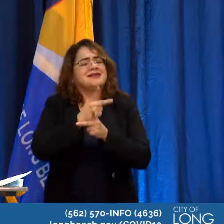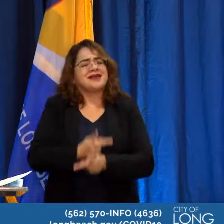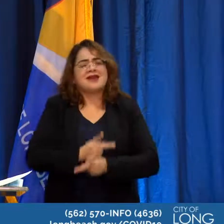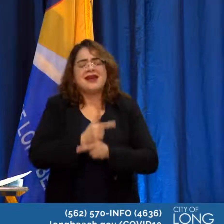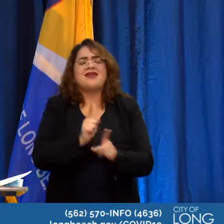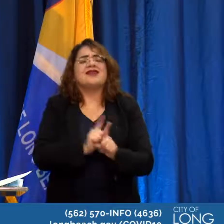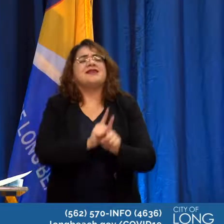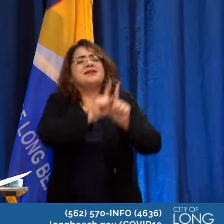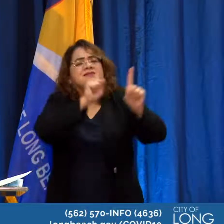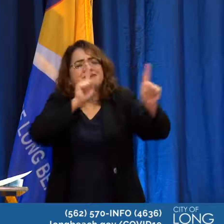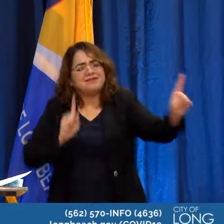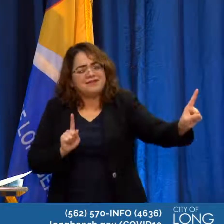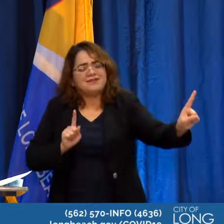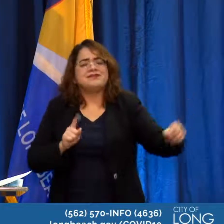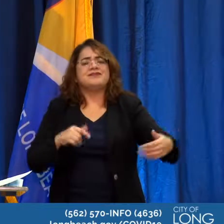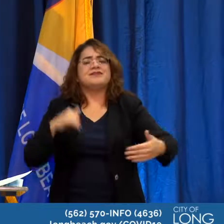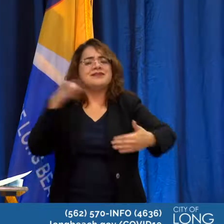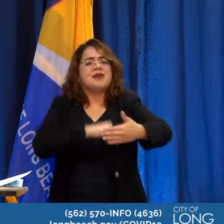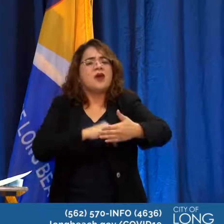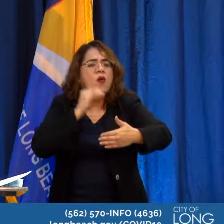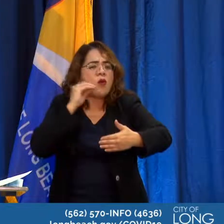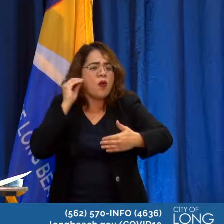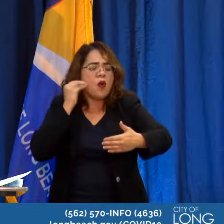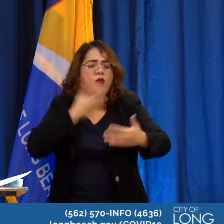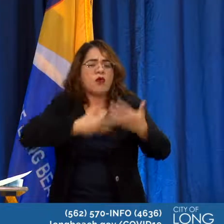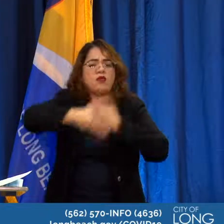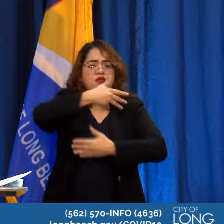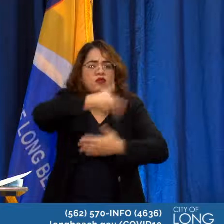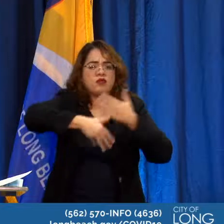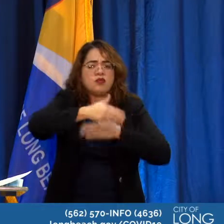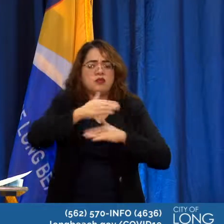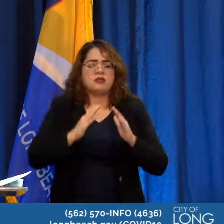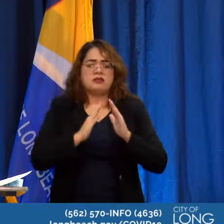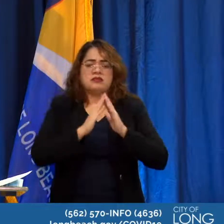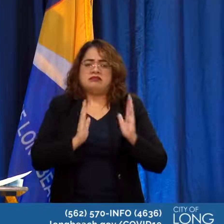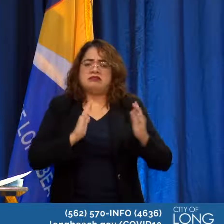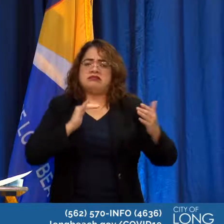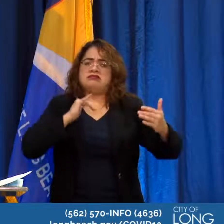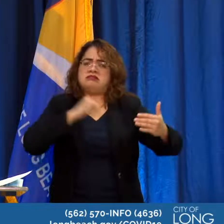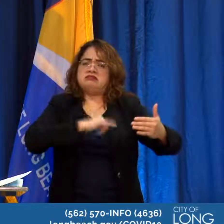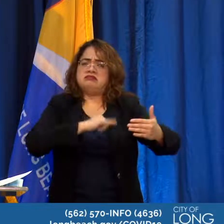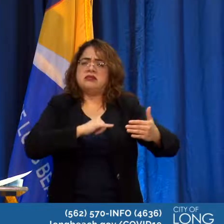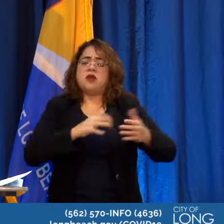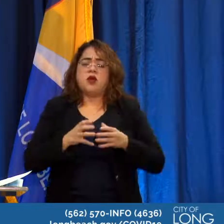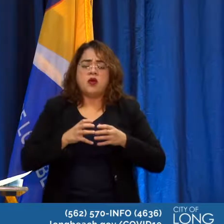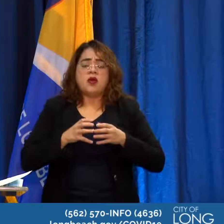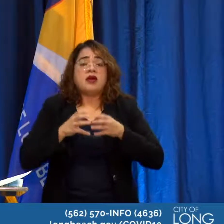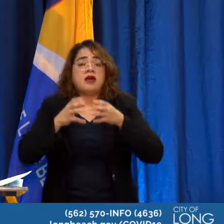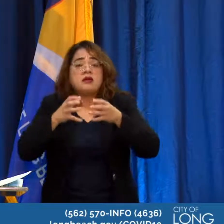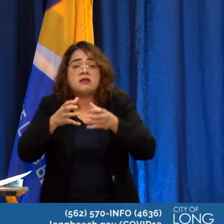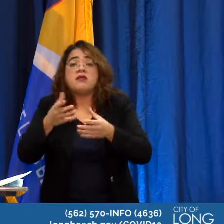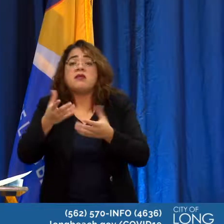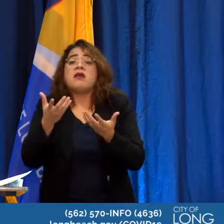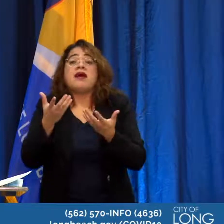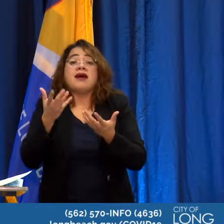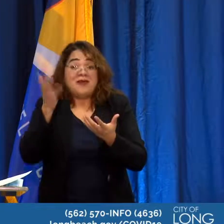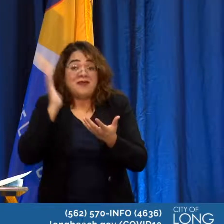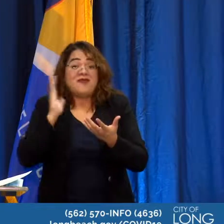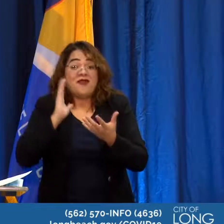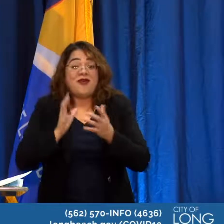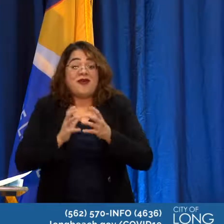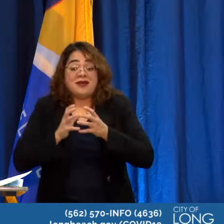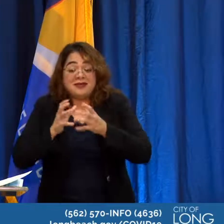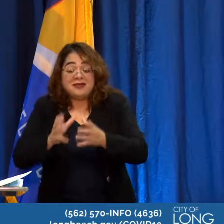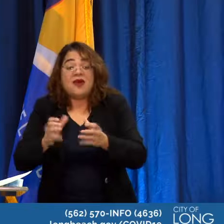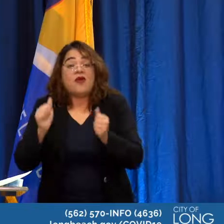necesarias para prevenir la propagación de infecciones, una de las mejores acciones que podemos tomar para rastrear y reducir